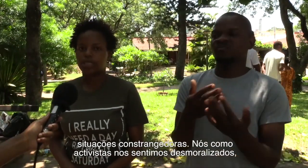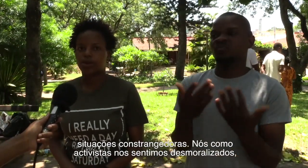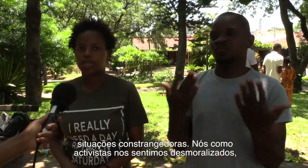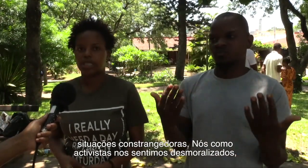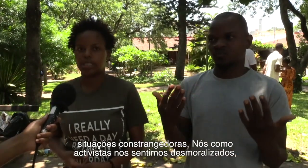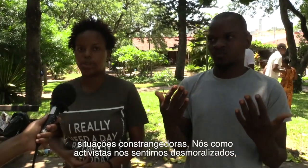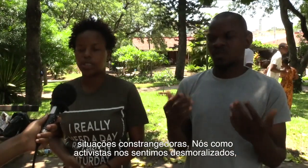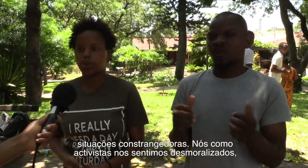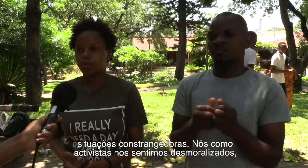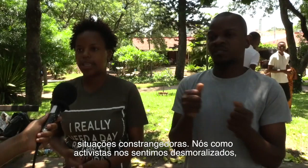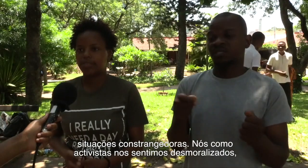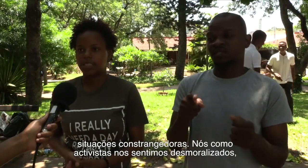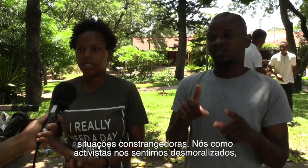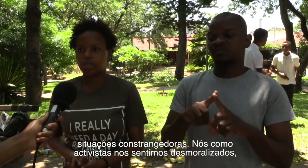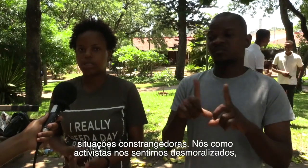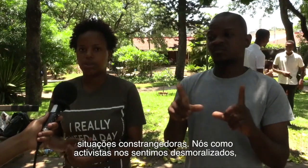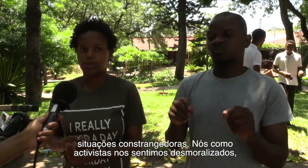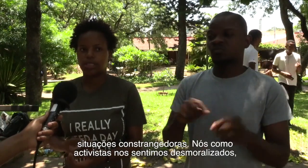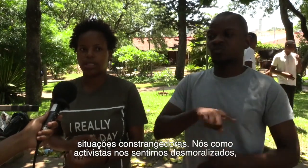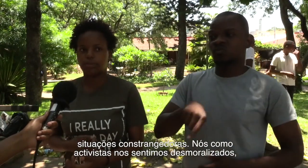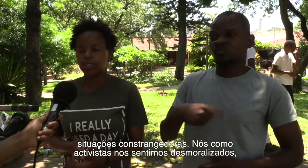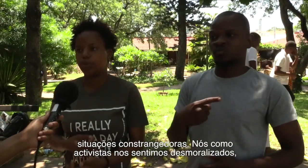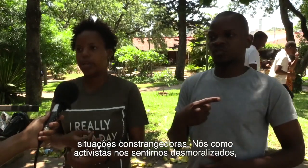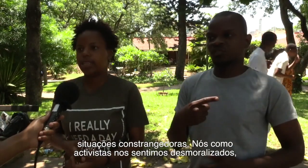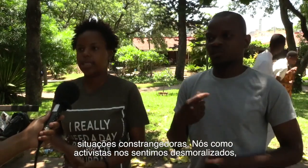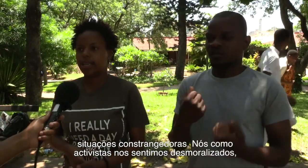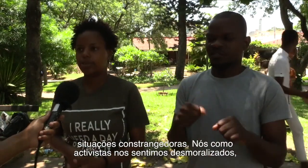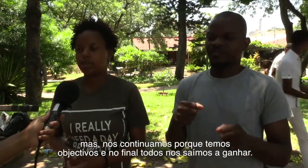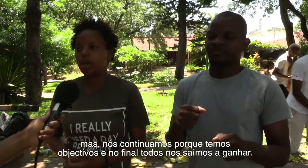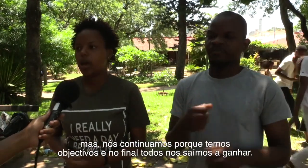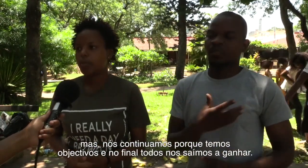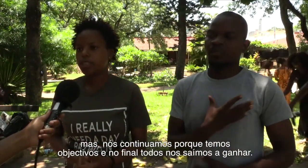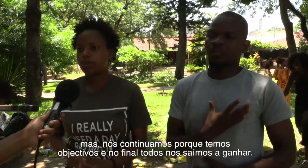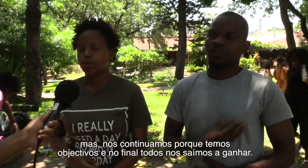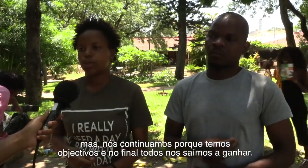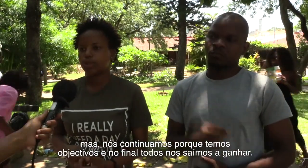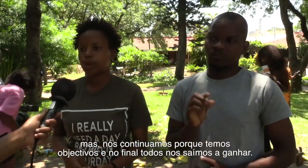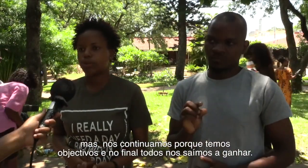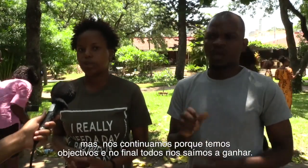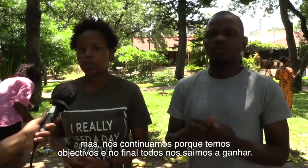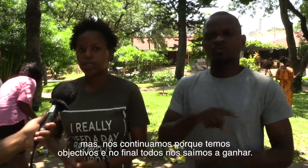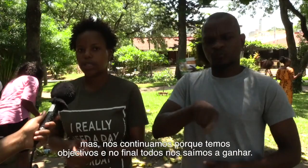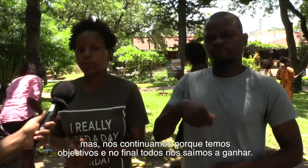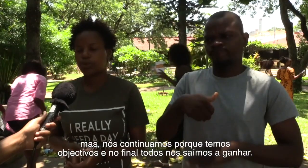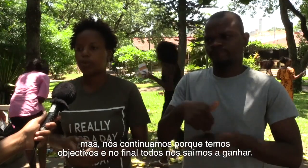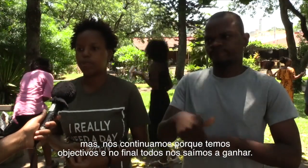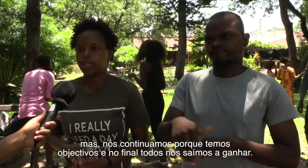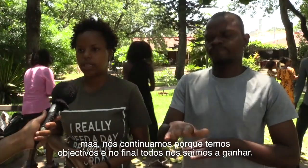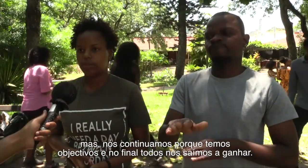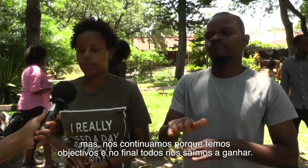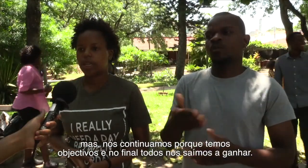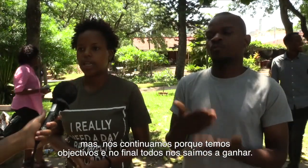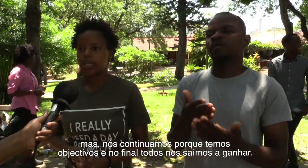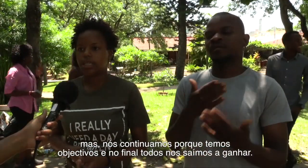Situações constrangedoras, como ativistas, nós nos sentimos desmoralizados. Mas nós continuamos porque nós temos um